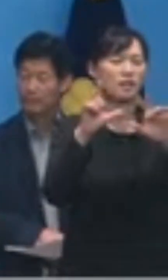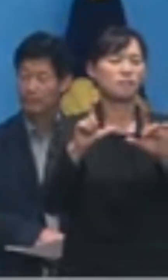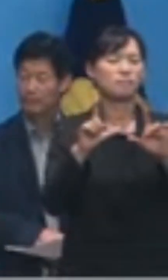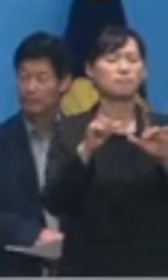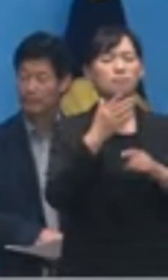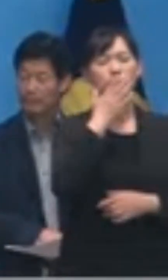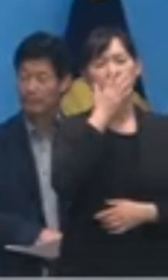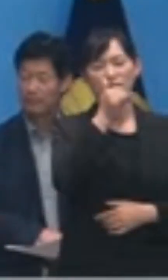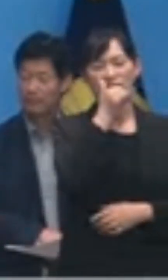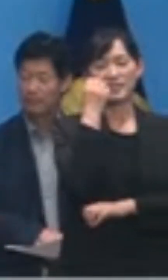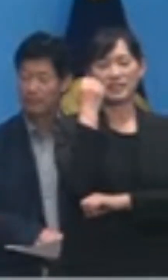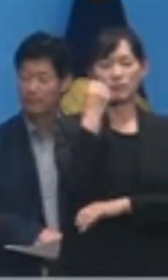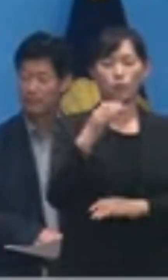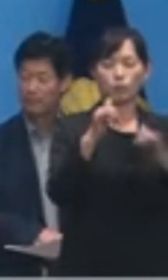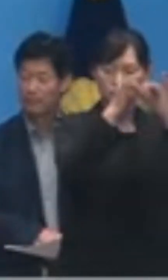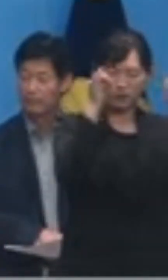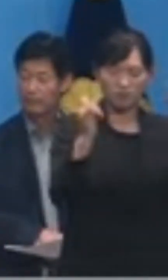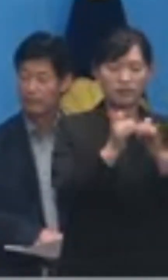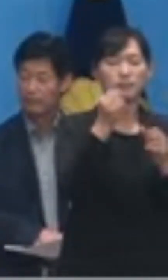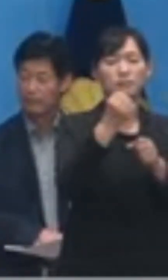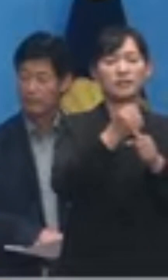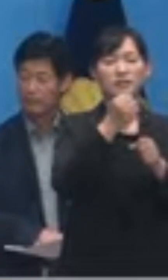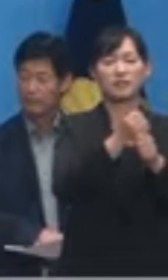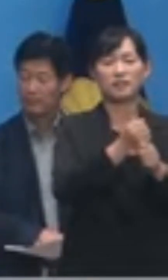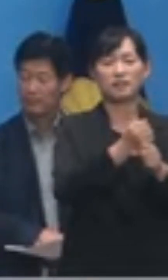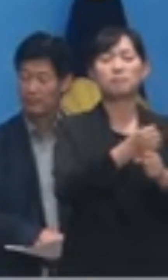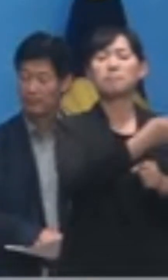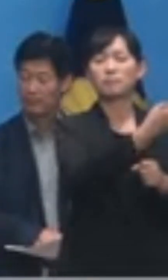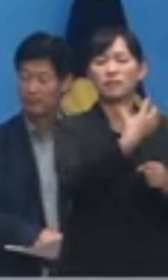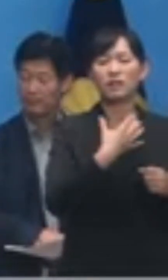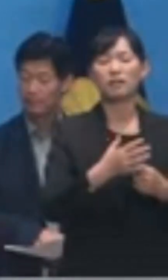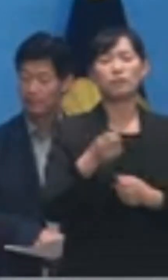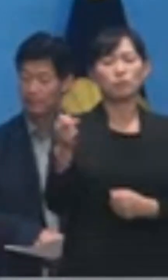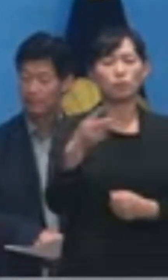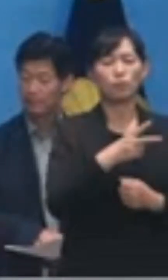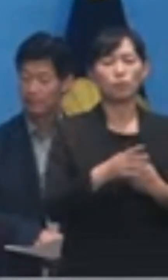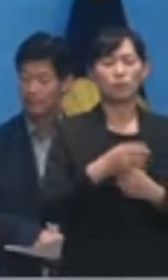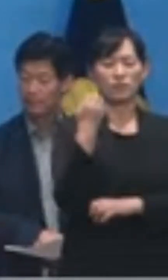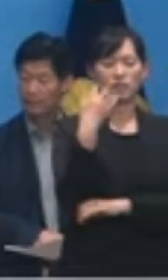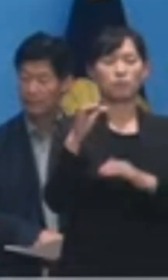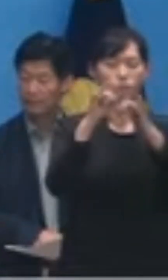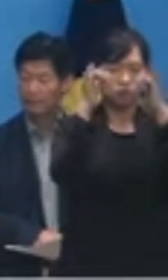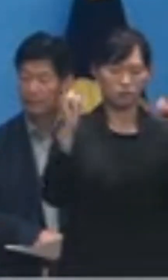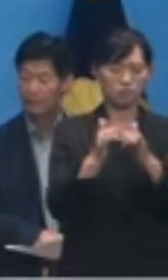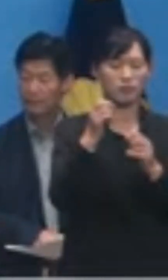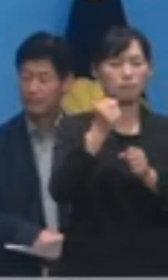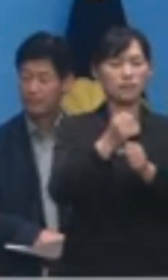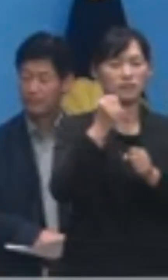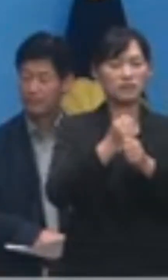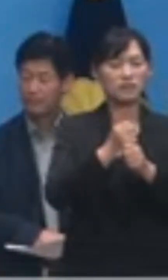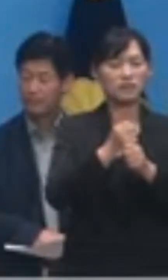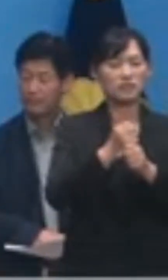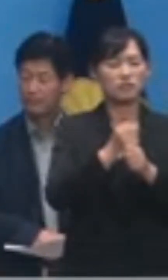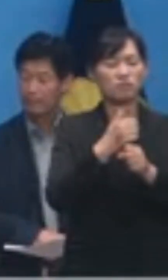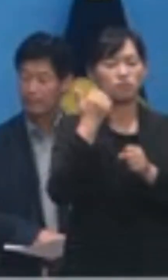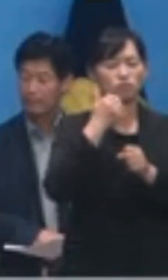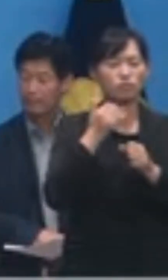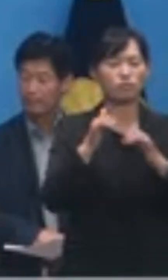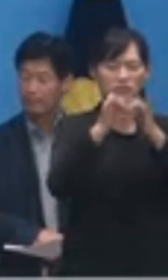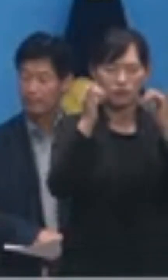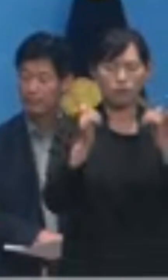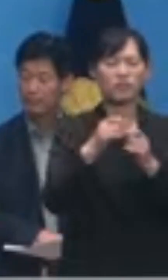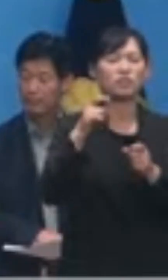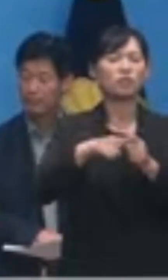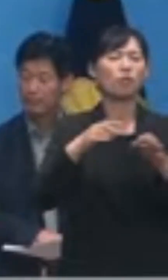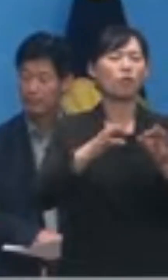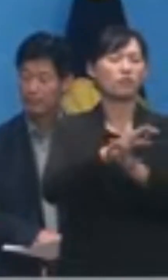있는 기본사회를 만들어내겠다고 합니다. 게다가 이 기본사회를 만들어갈 주체로서 사회적